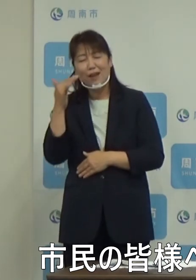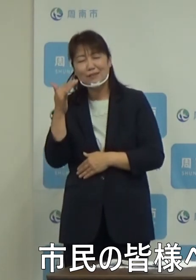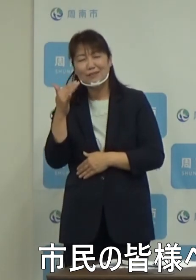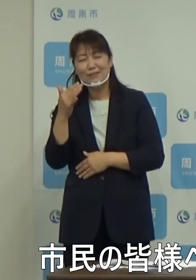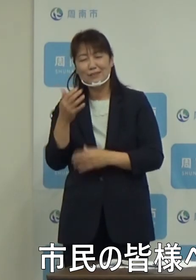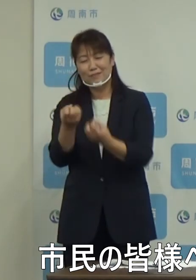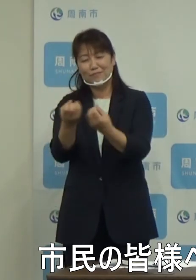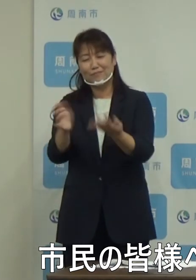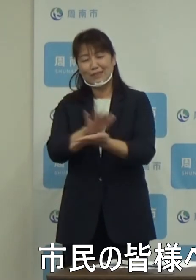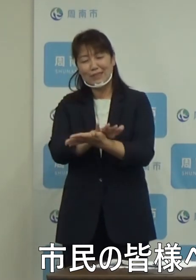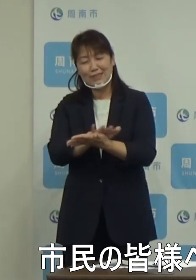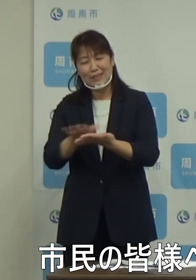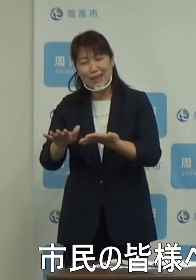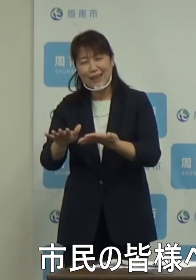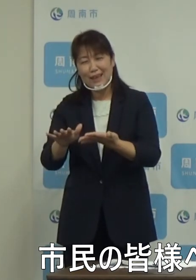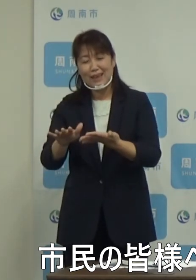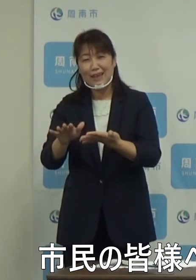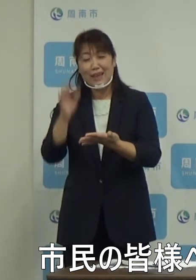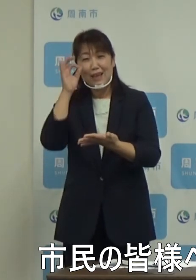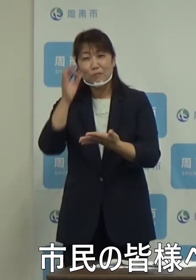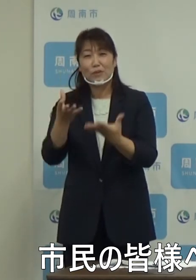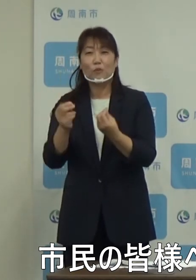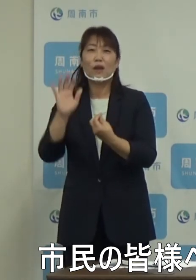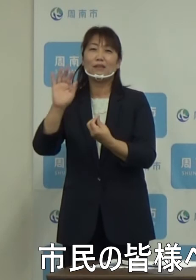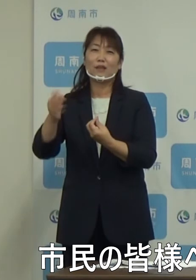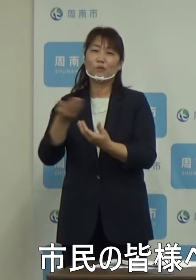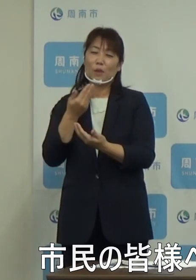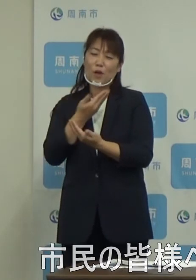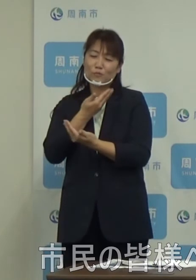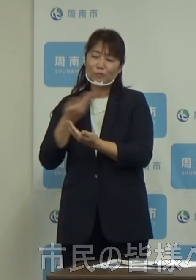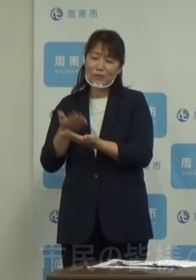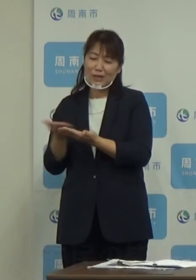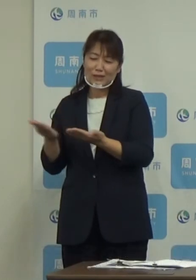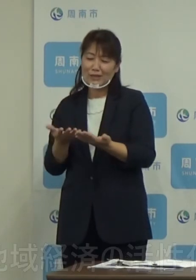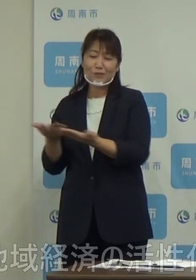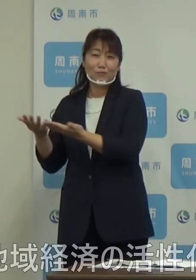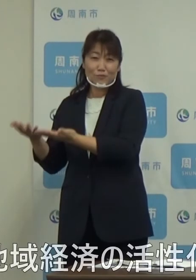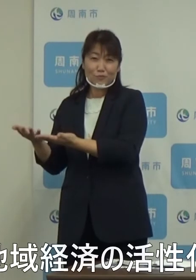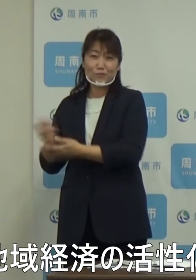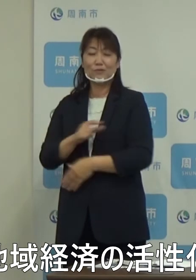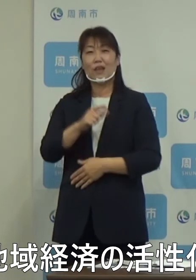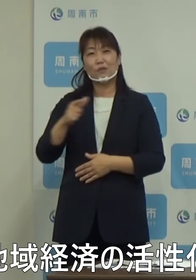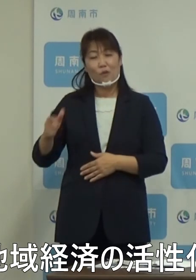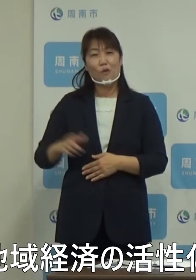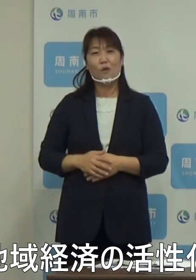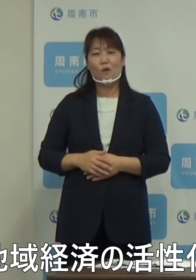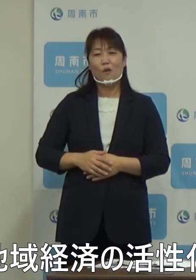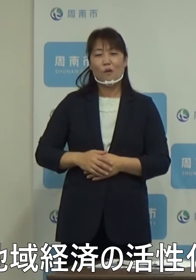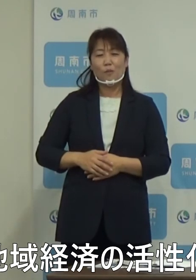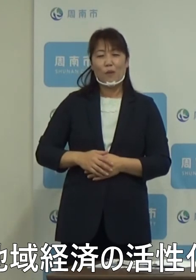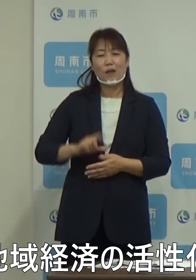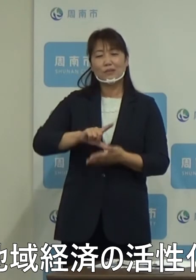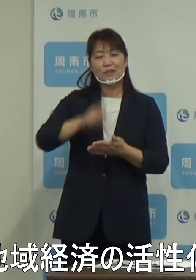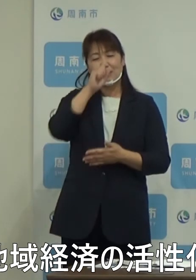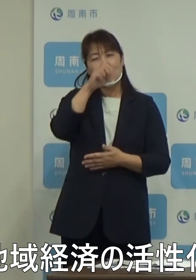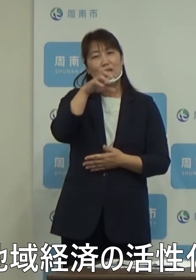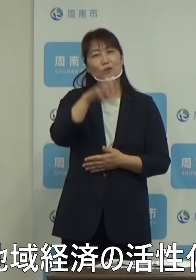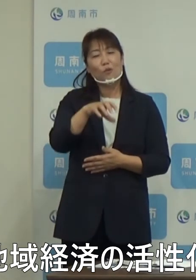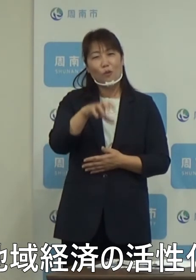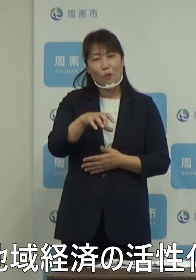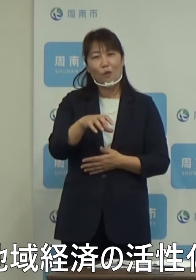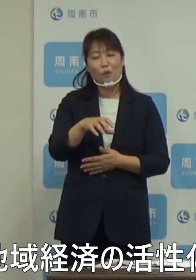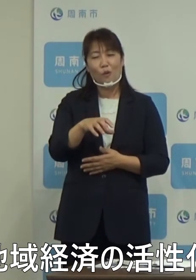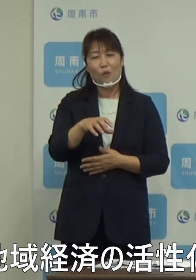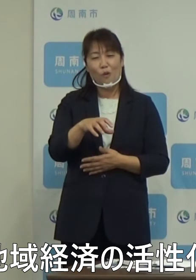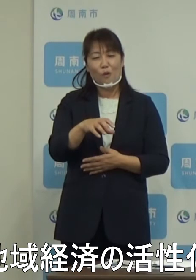食事を楽しむといったナイトコンテンツへの誘導など、地域経済の活性化、関係